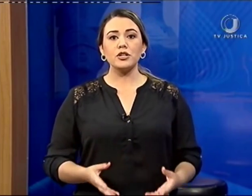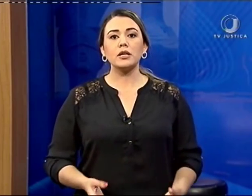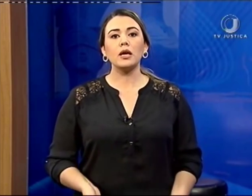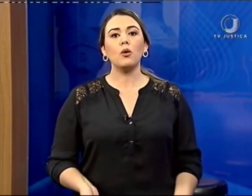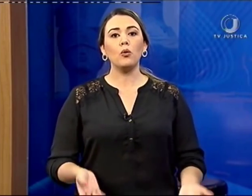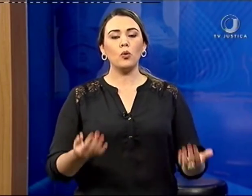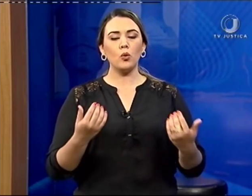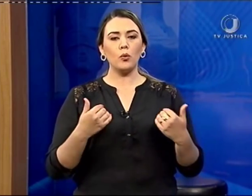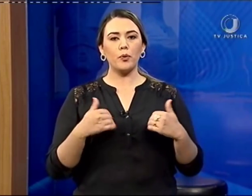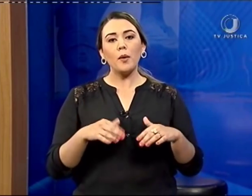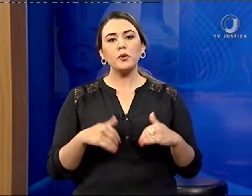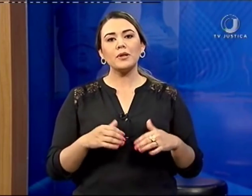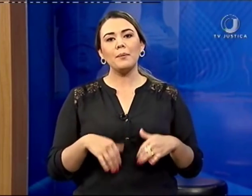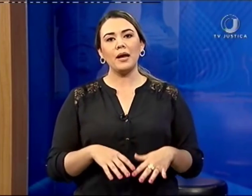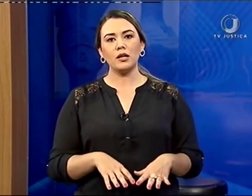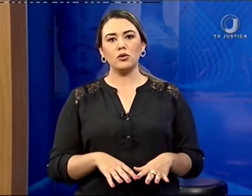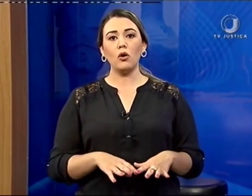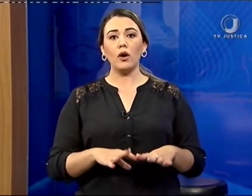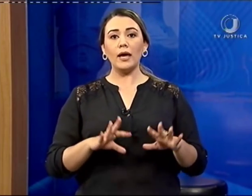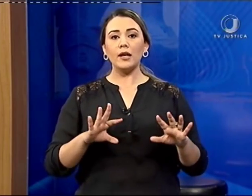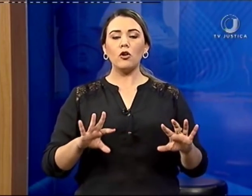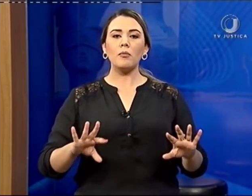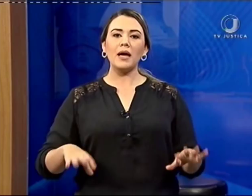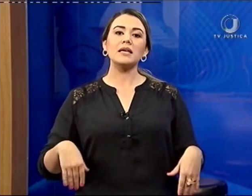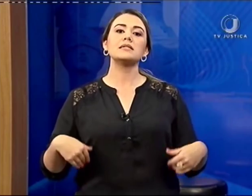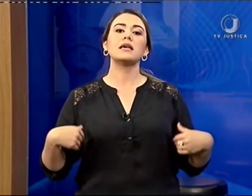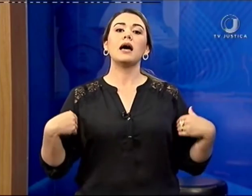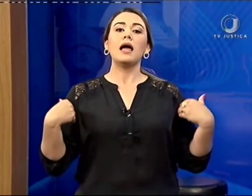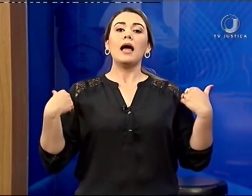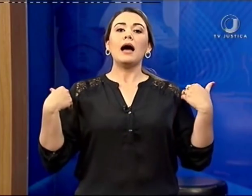que o próprio trabalhador, ele começa a